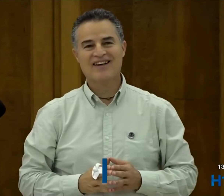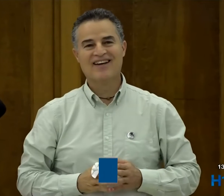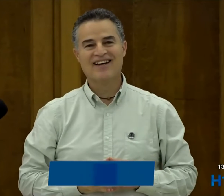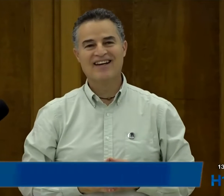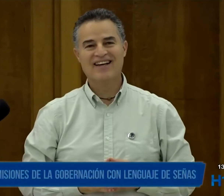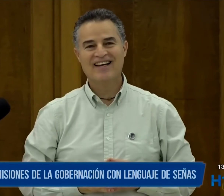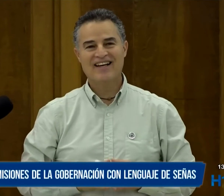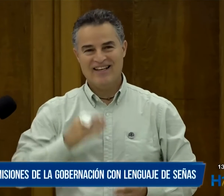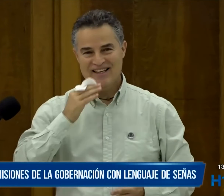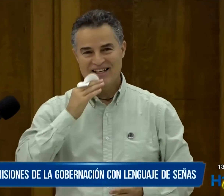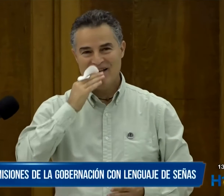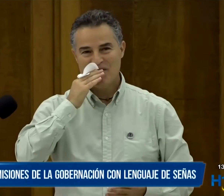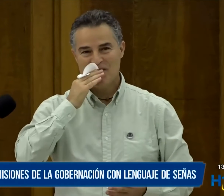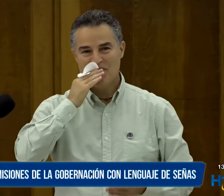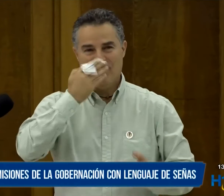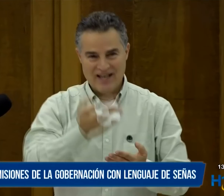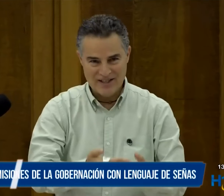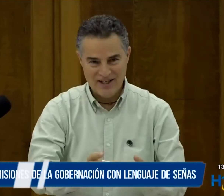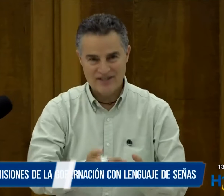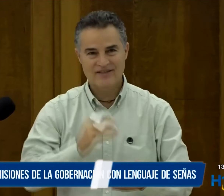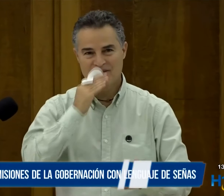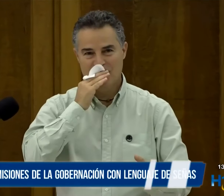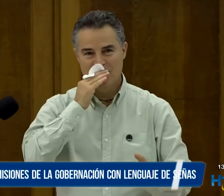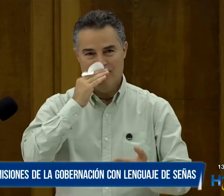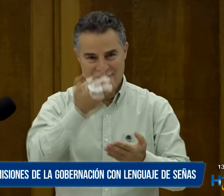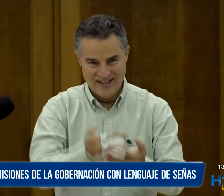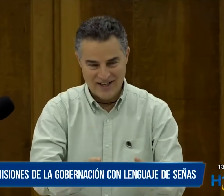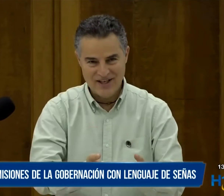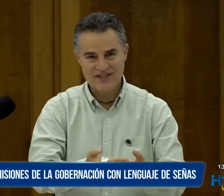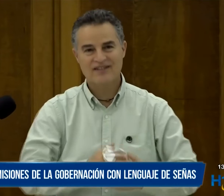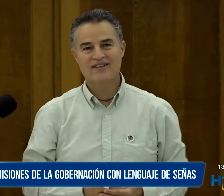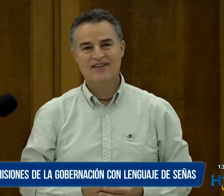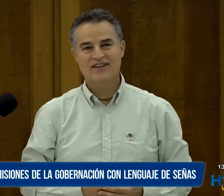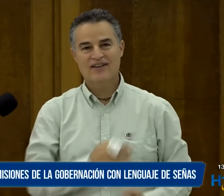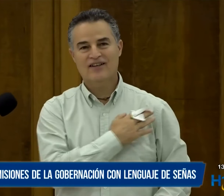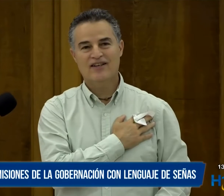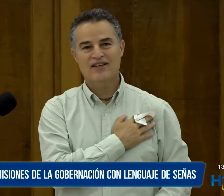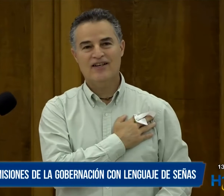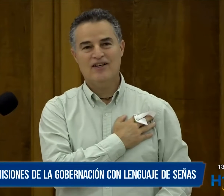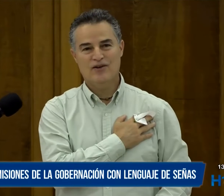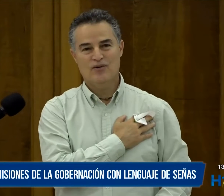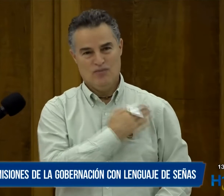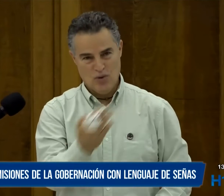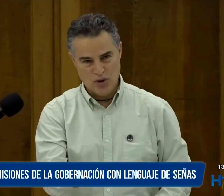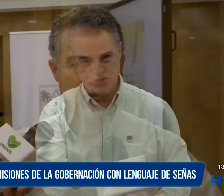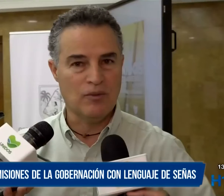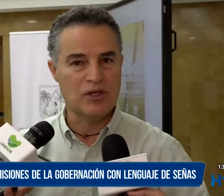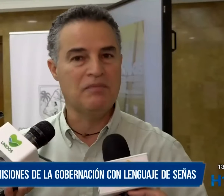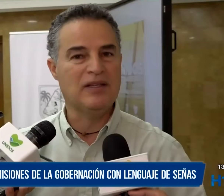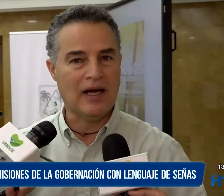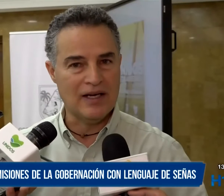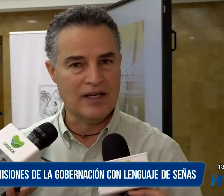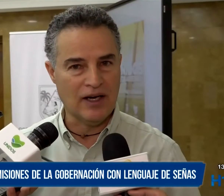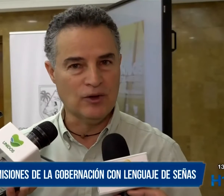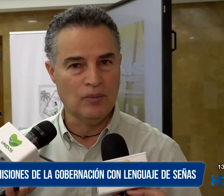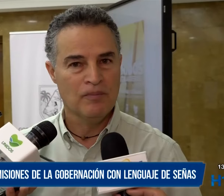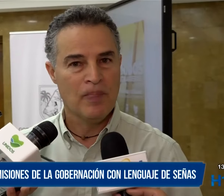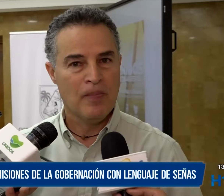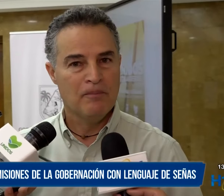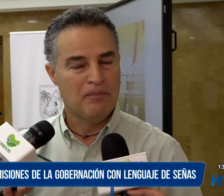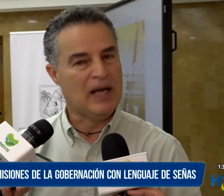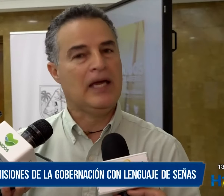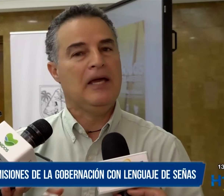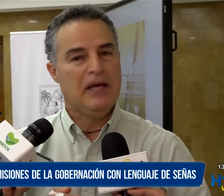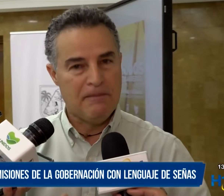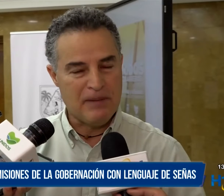a aprender cinco señas básicas para mostrar el apoyo a la comunidad sorda. Gracias. Queremos invitar a ese reto